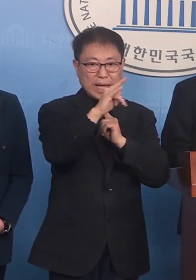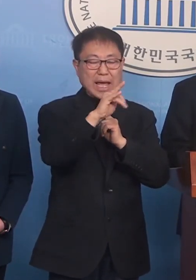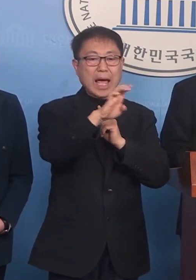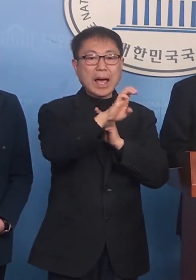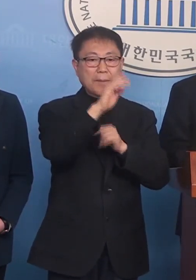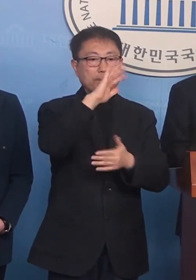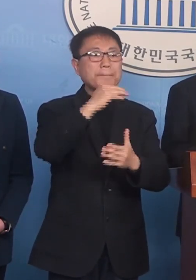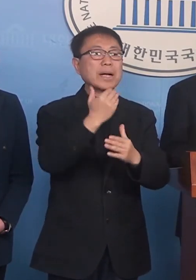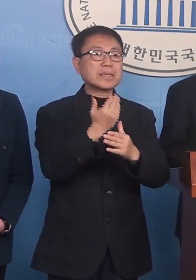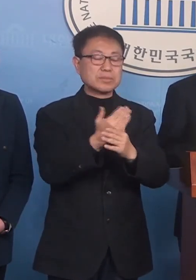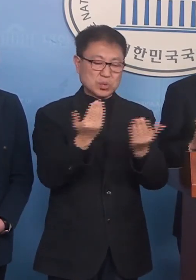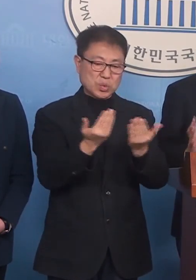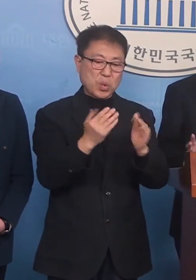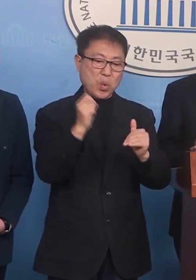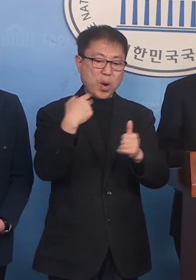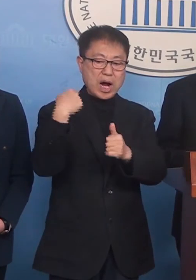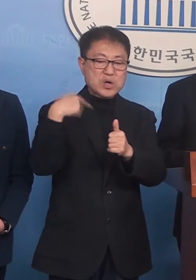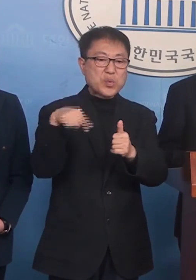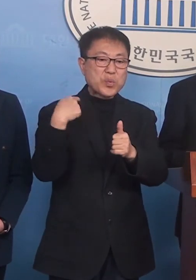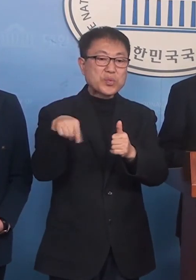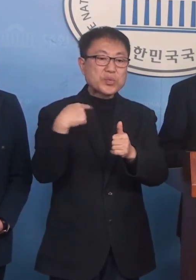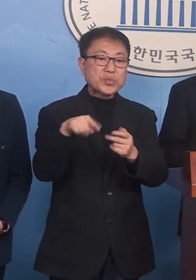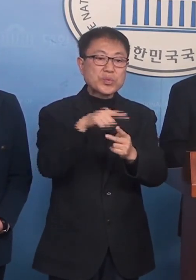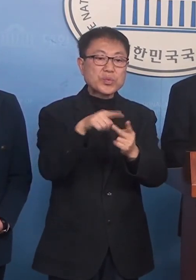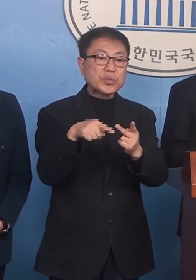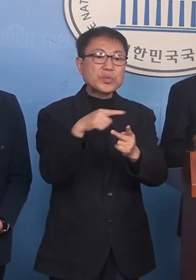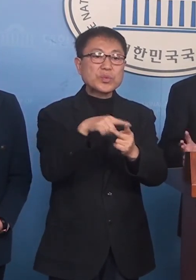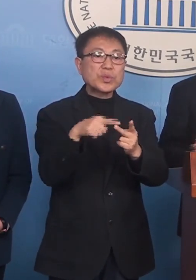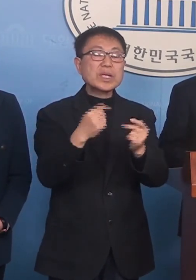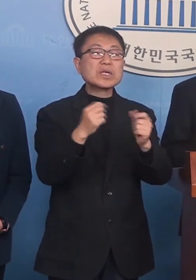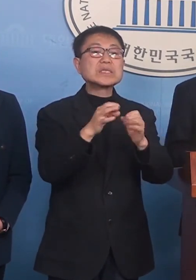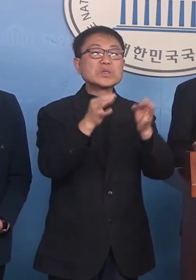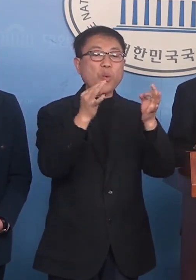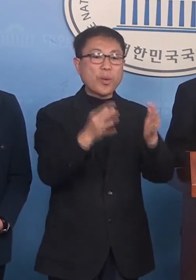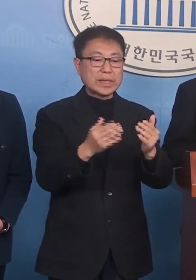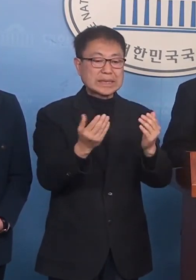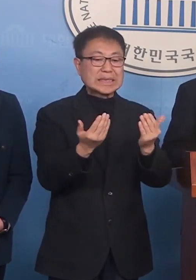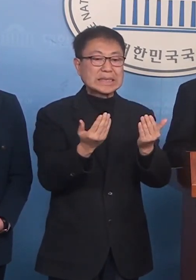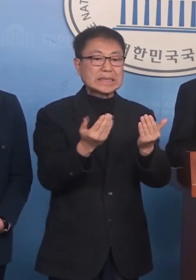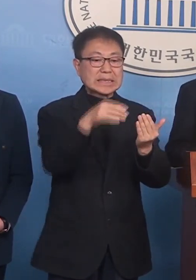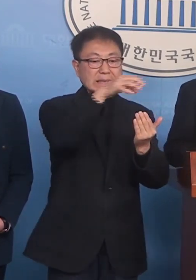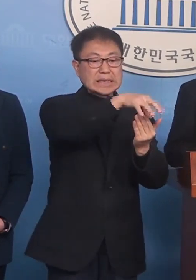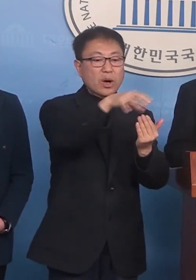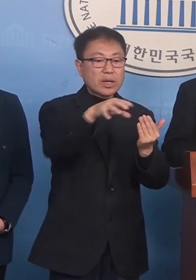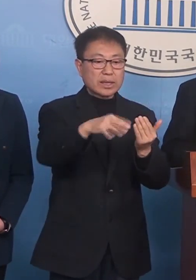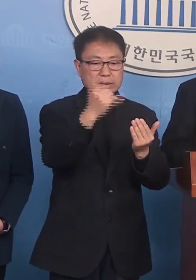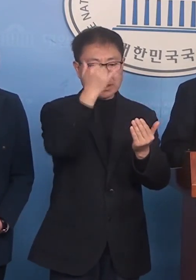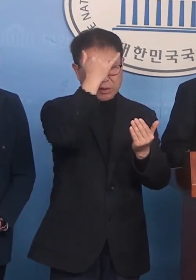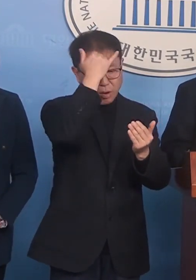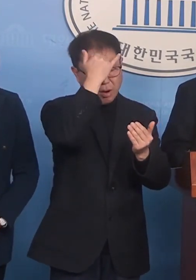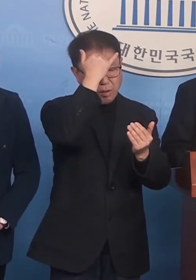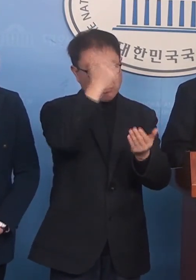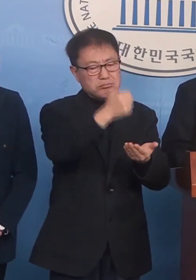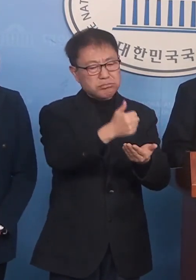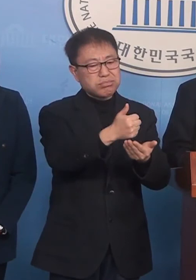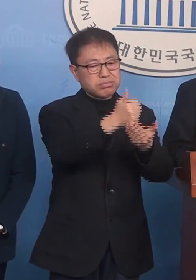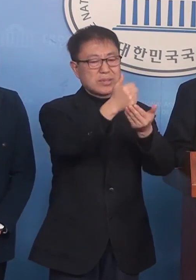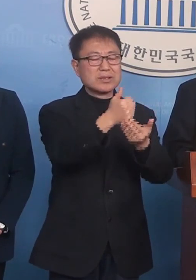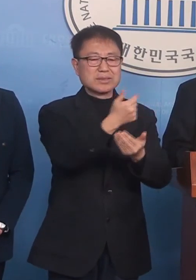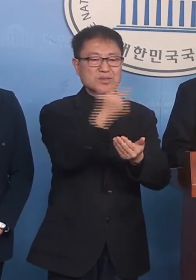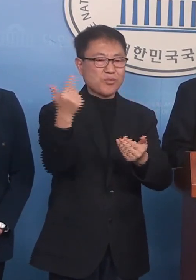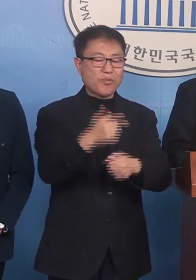박사님은 노동과 교육 그리고 그간의 지역 내에서의 덕망이 대단히 높으신